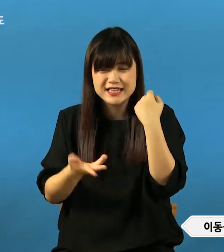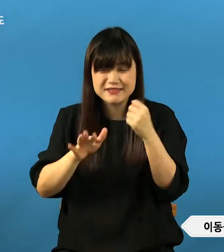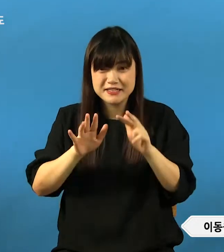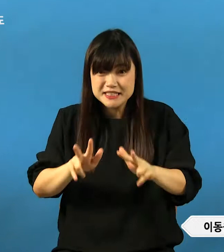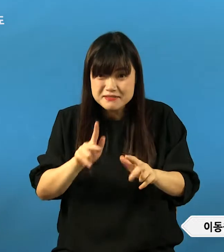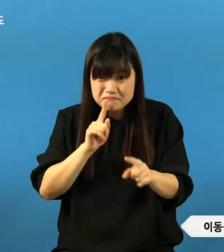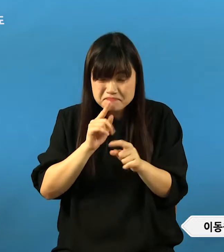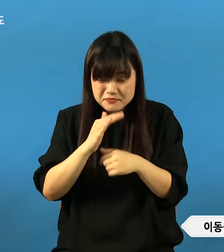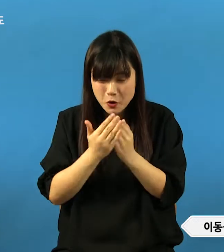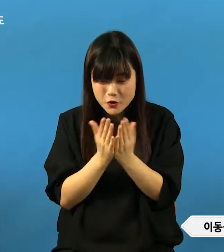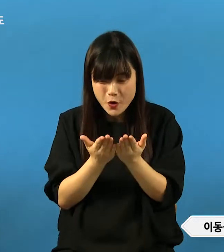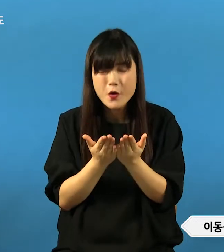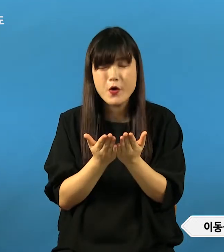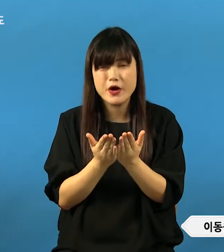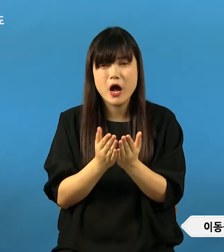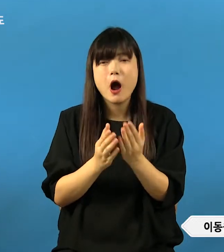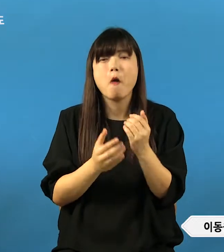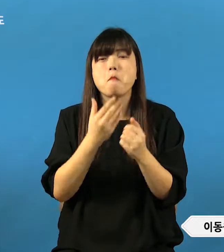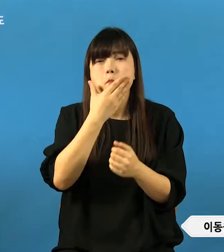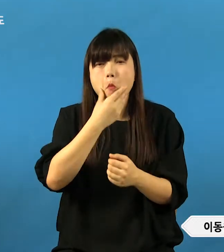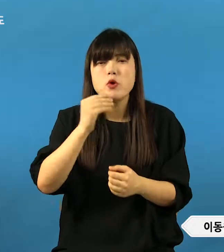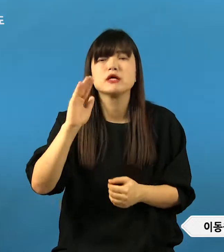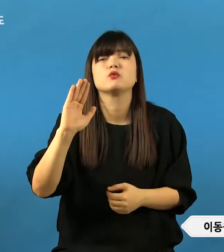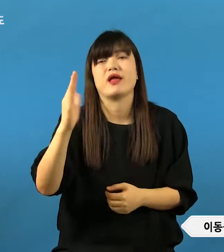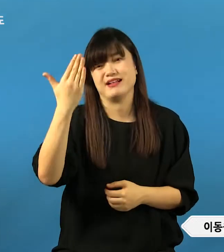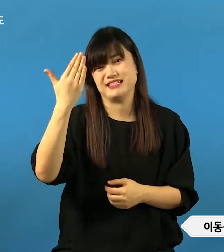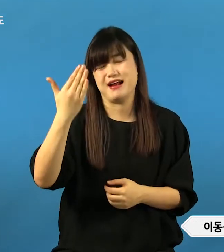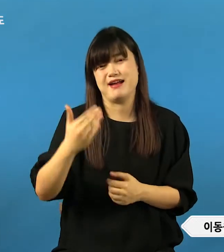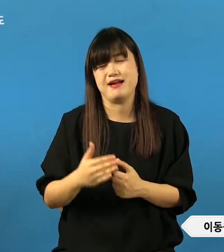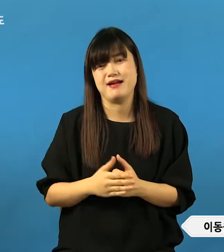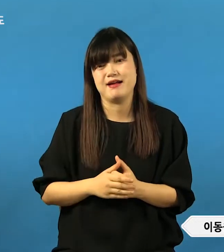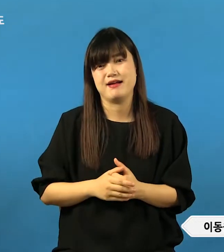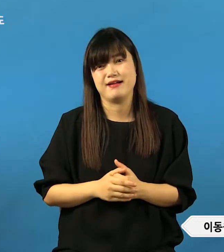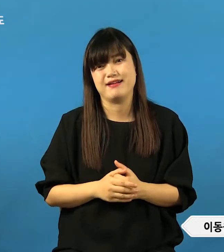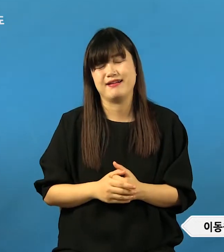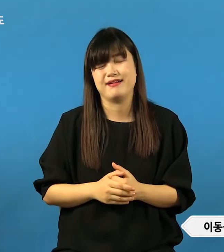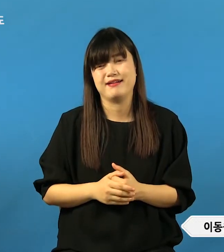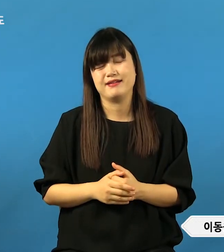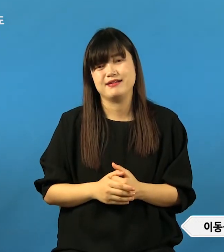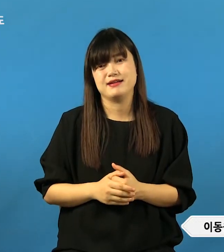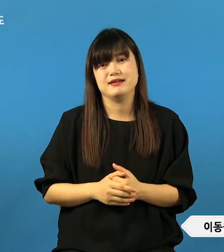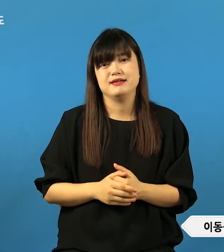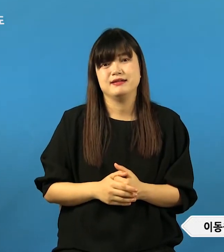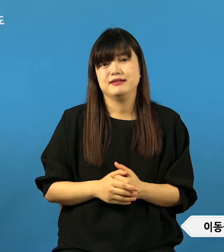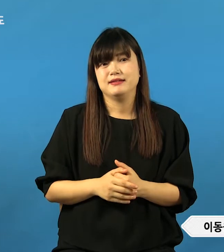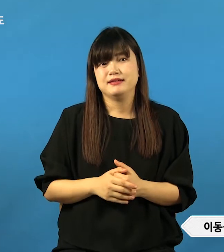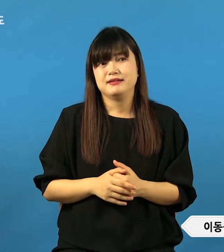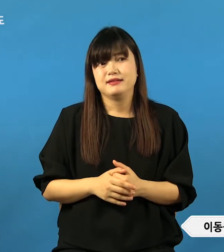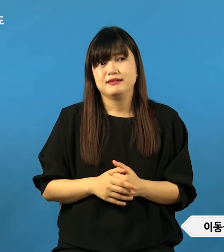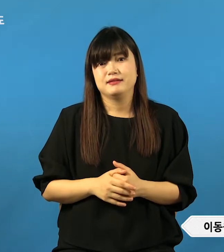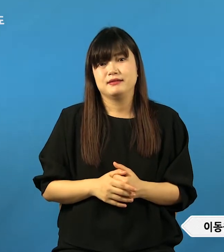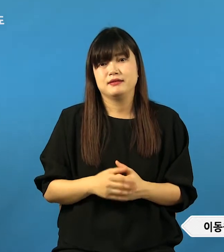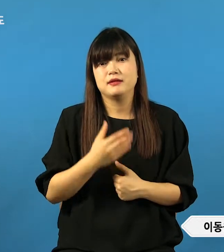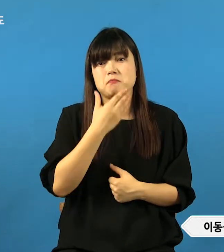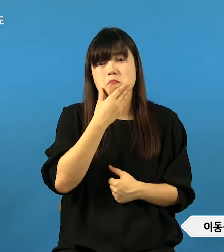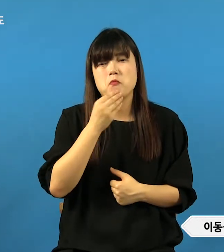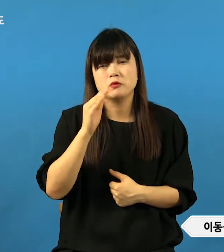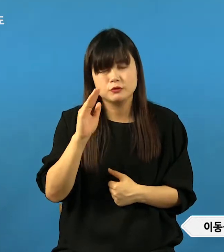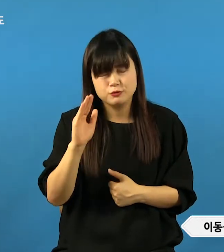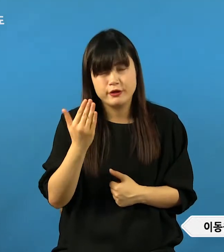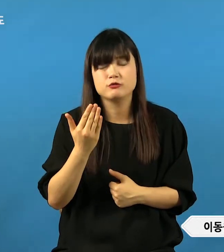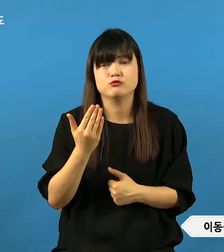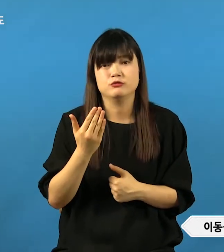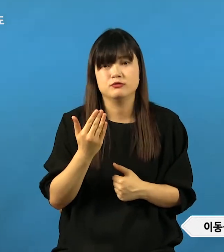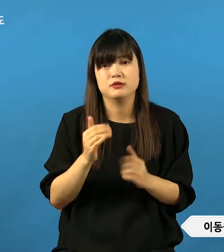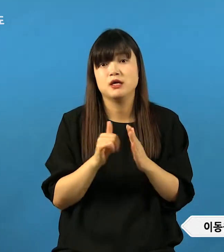복이 될지라 그랬어요. You shall be blessing. 복이 될지니라. 복이